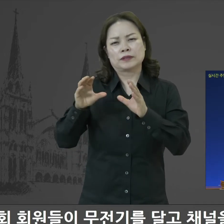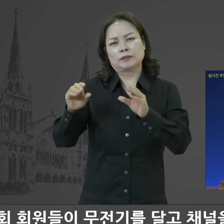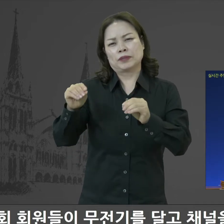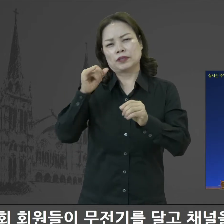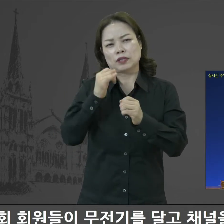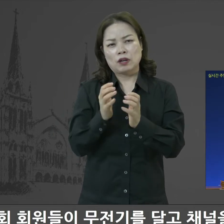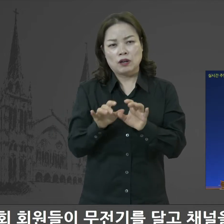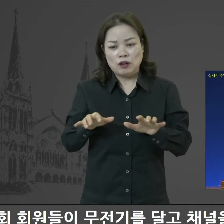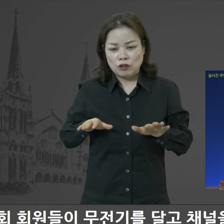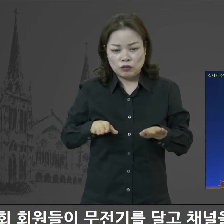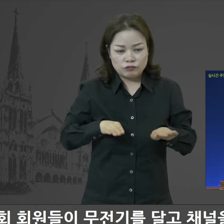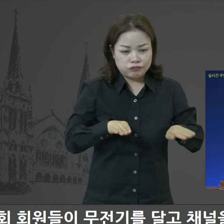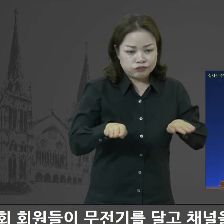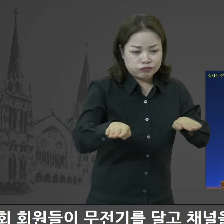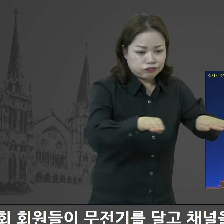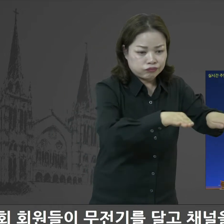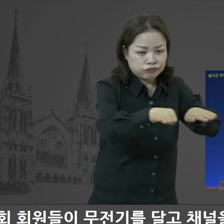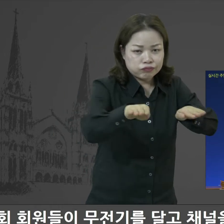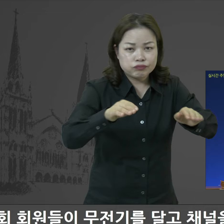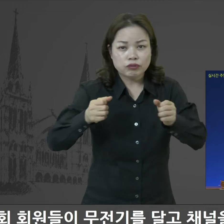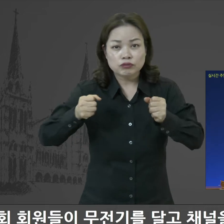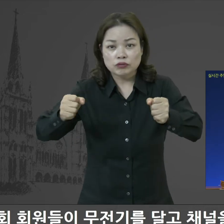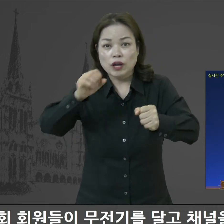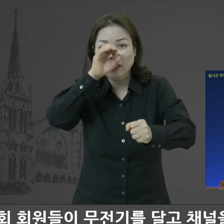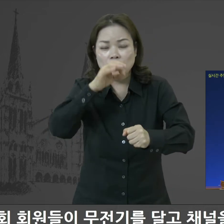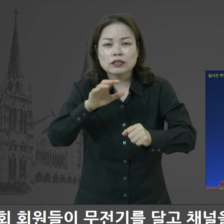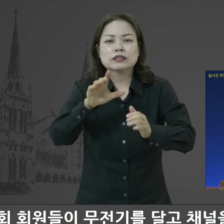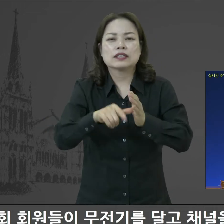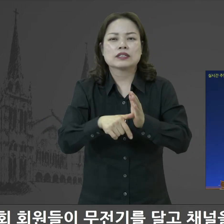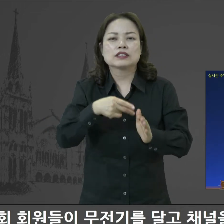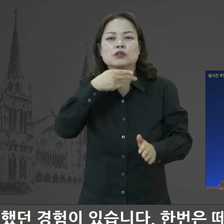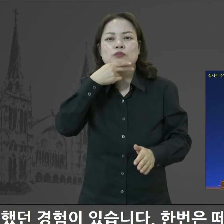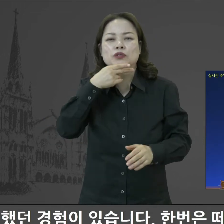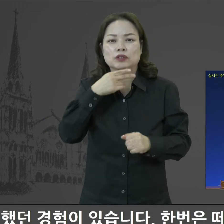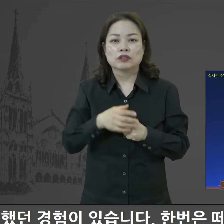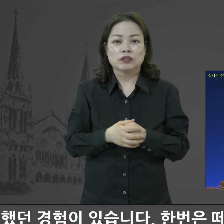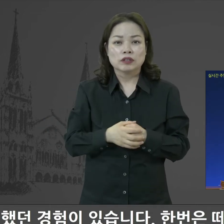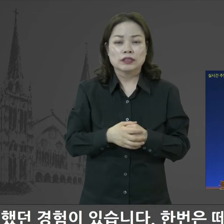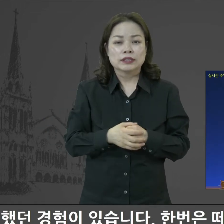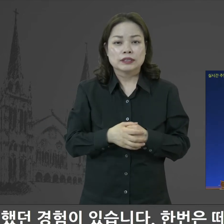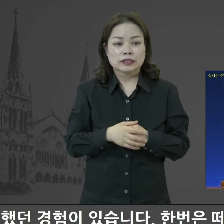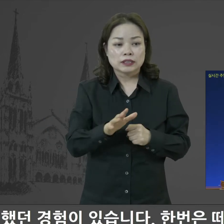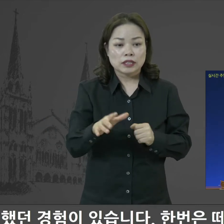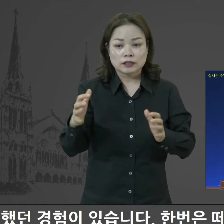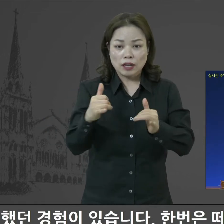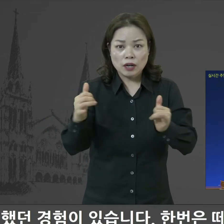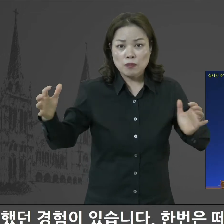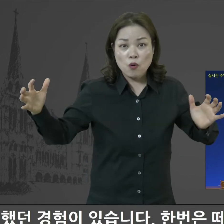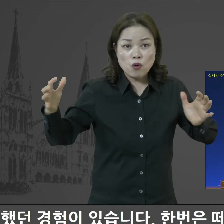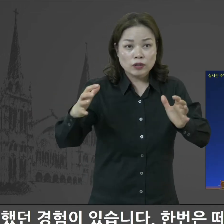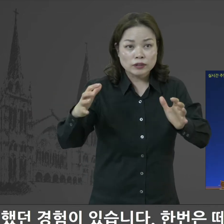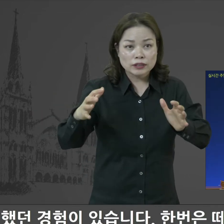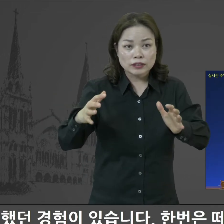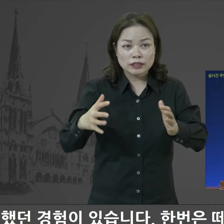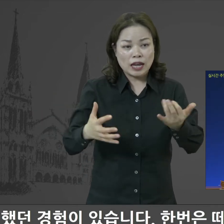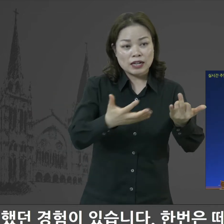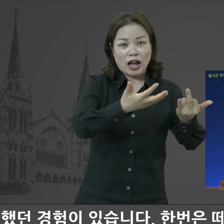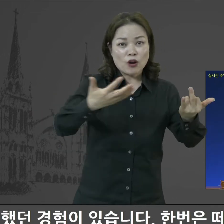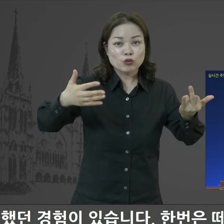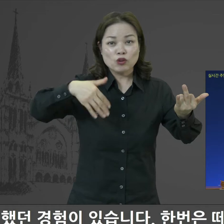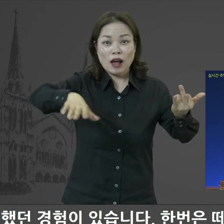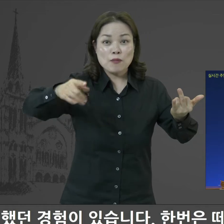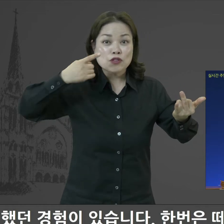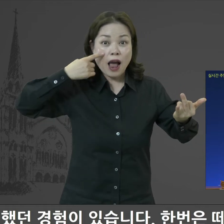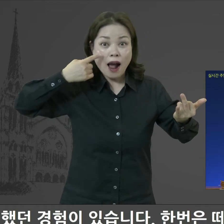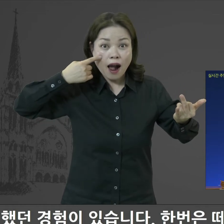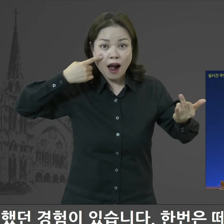이렇게 무리지어서 운전하는 게 금지되어 있지만 그 당시에는 그런 게 없었죠. 그래서 사람들끼리 모여가지고 우리 강원도 한번 가자